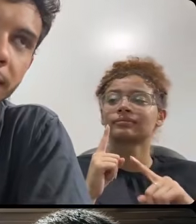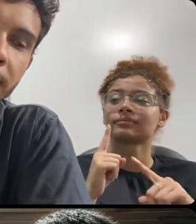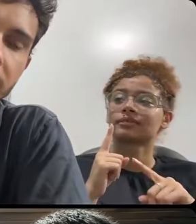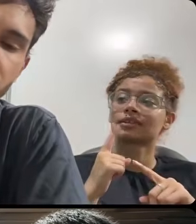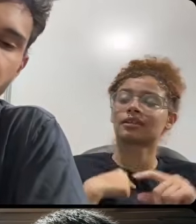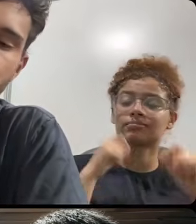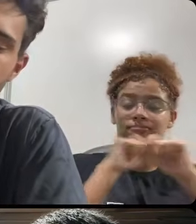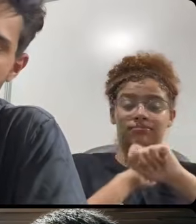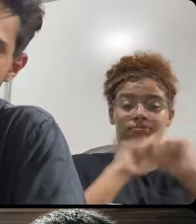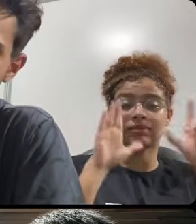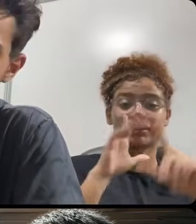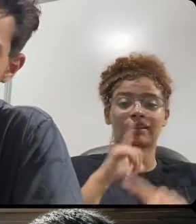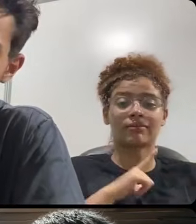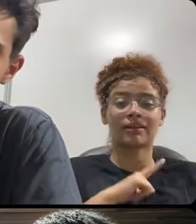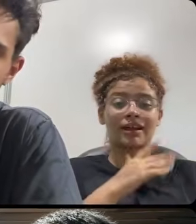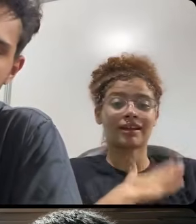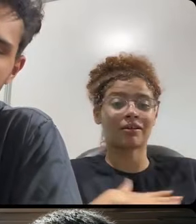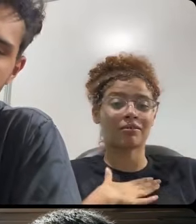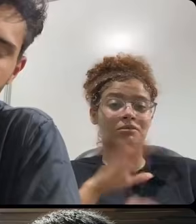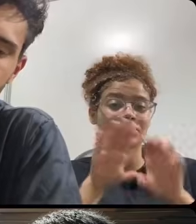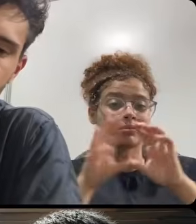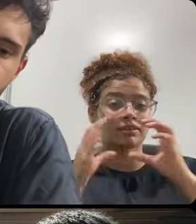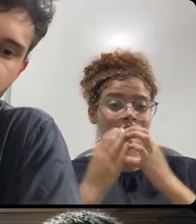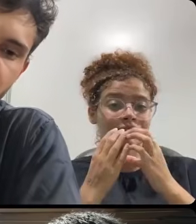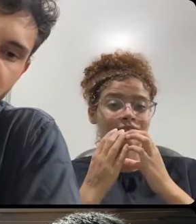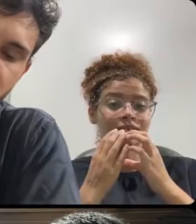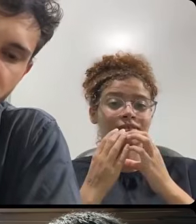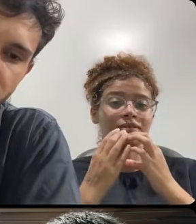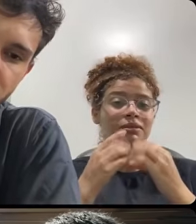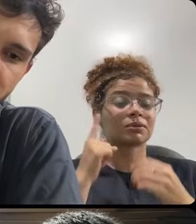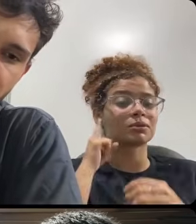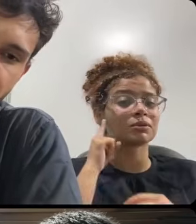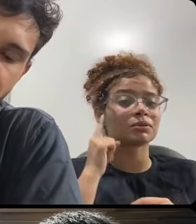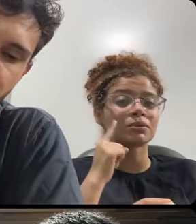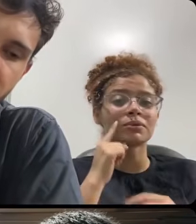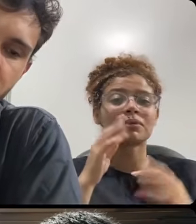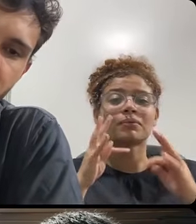esse despertar mesmo foi no Congresso Nacional que eu vi a importância dos surdos e tudo